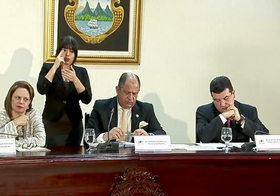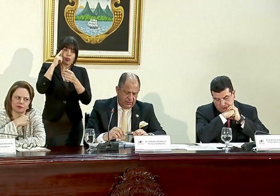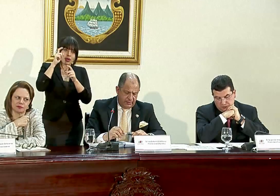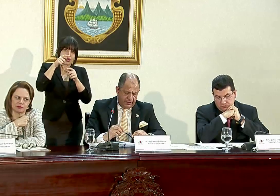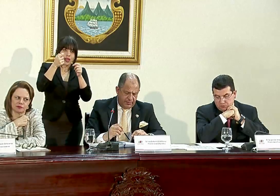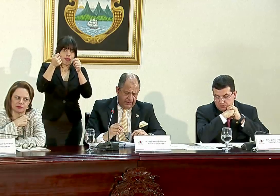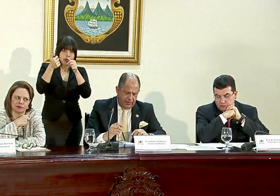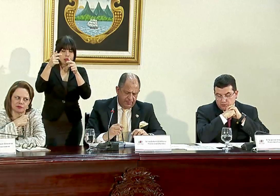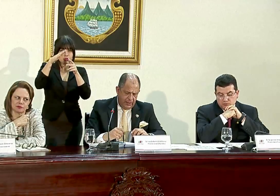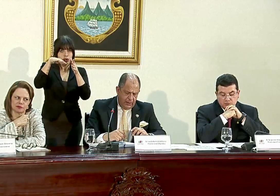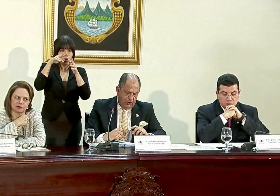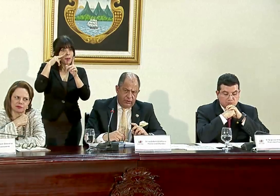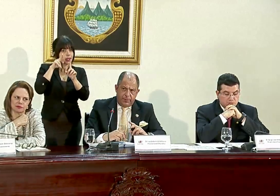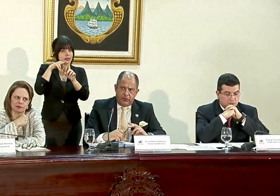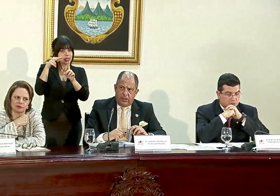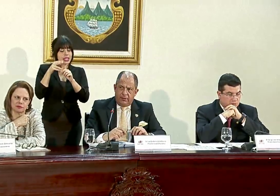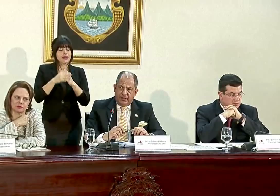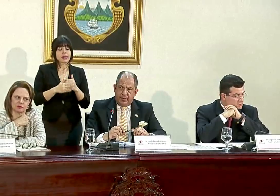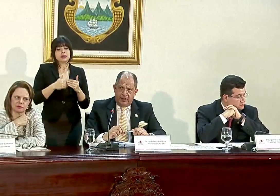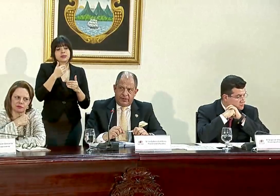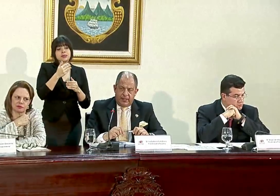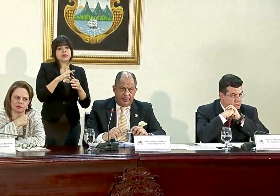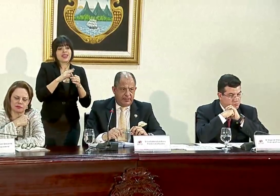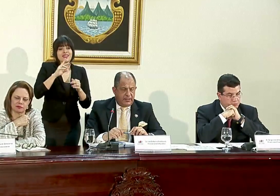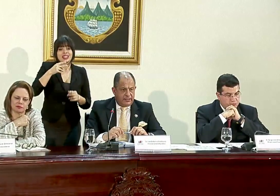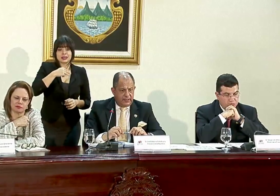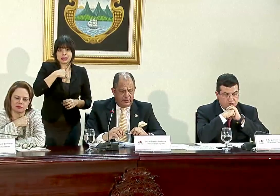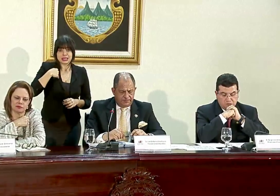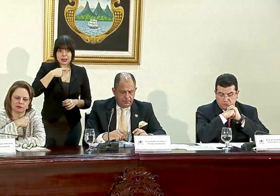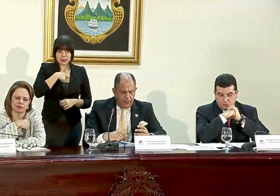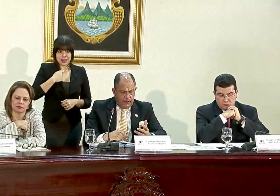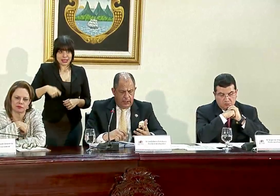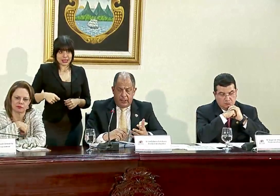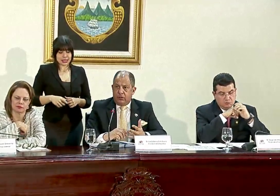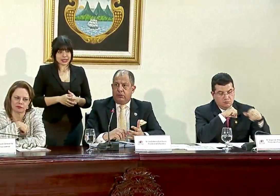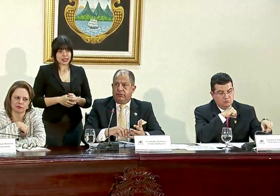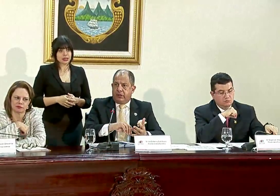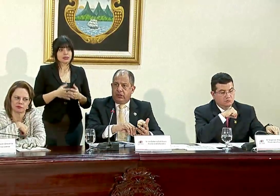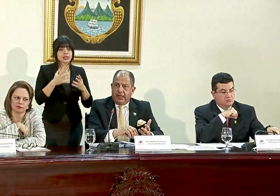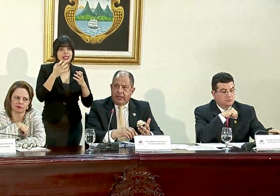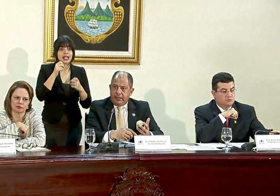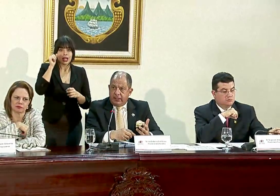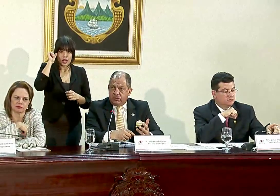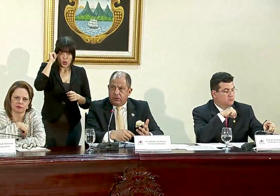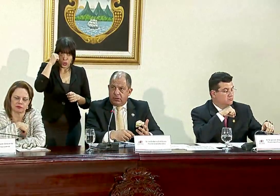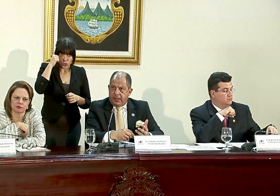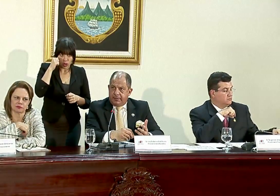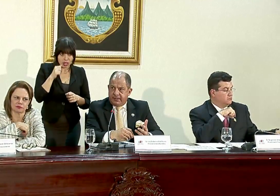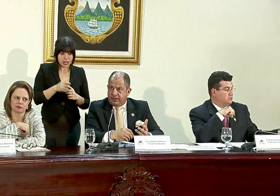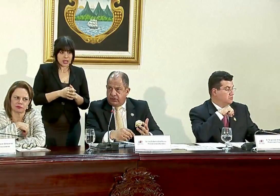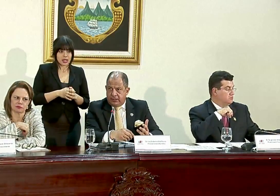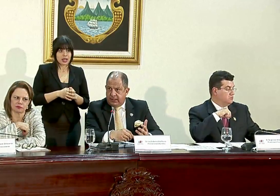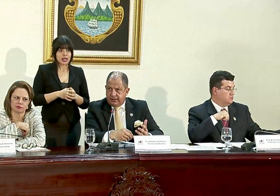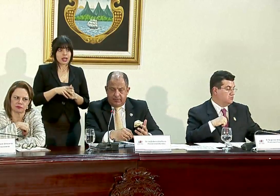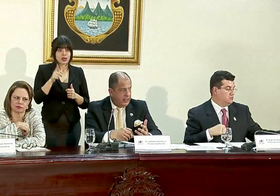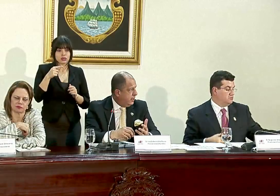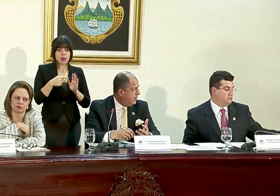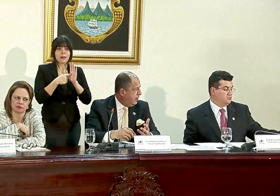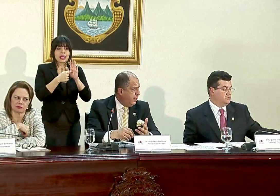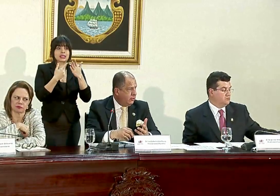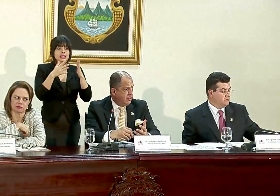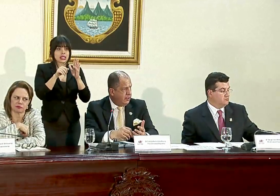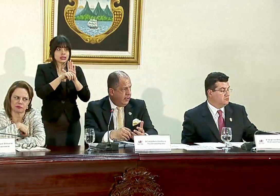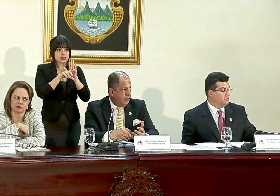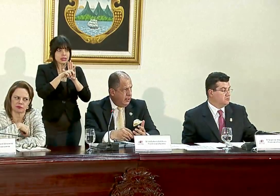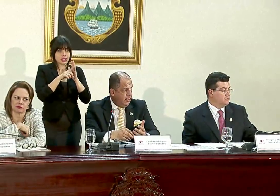que ser visto en esa perspectiva con respecto a la viceministra de la presidencia quiero recordar que ella hizo una presentación ante la asamblea